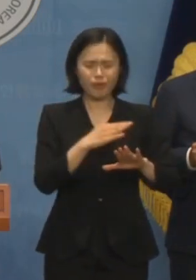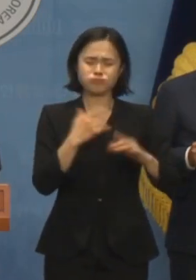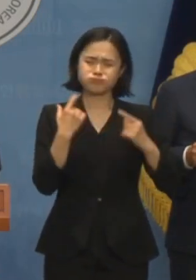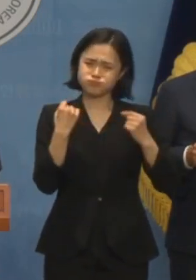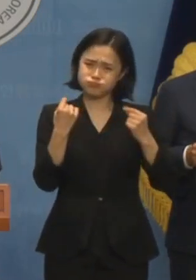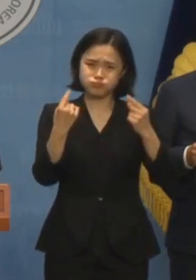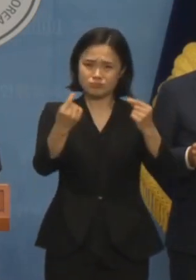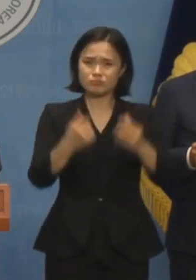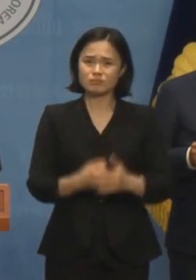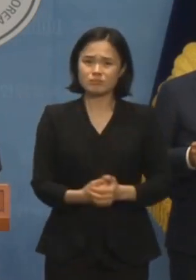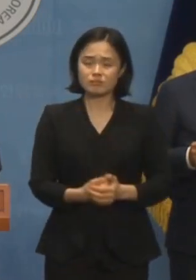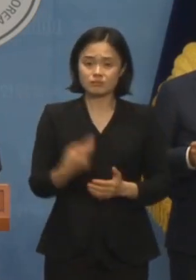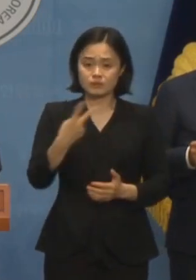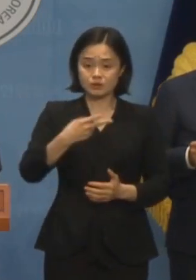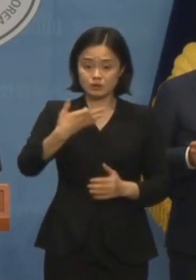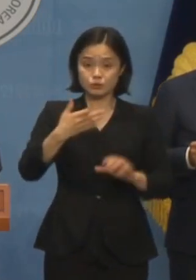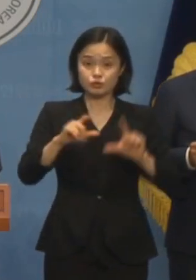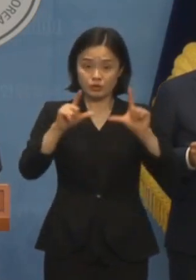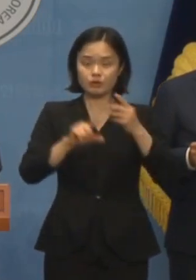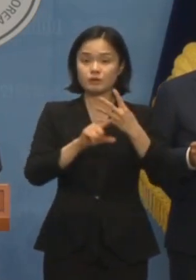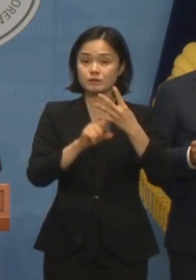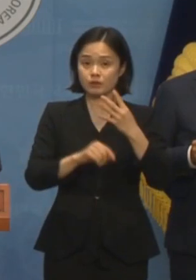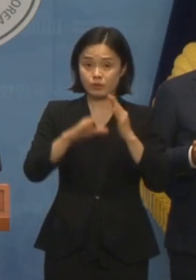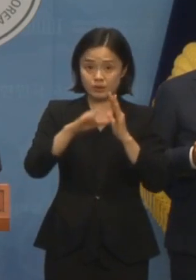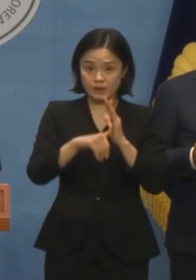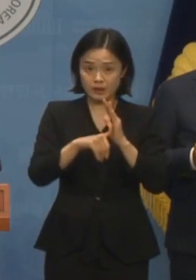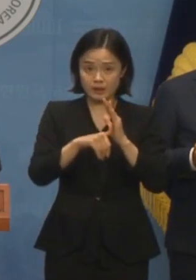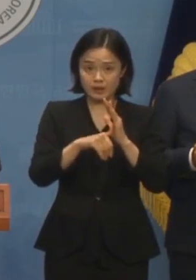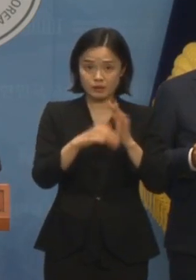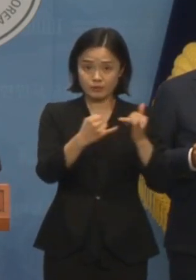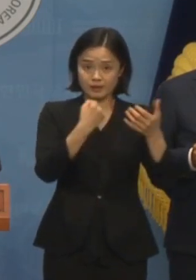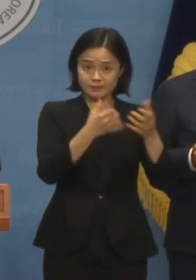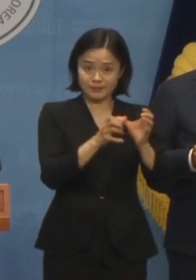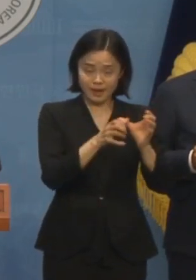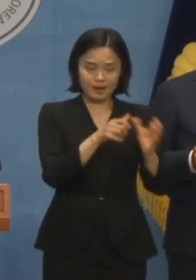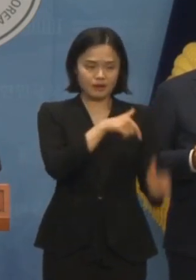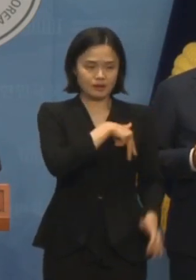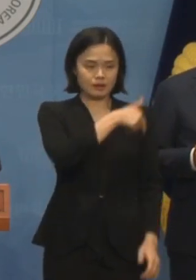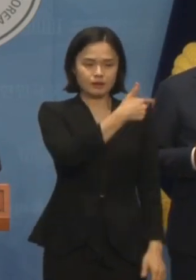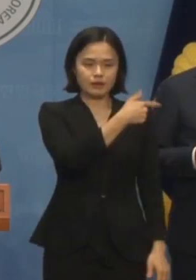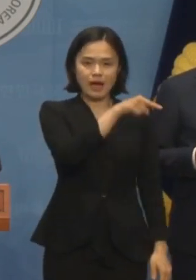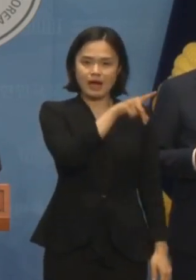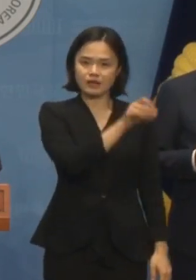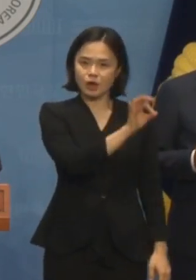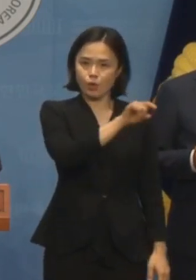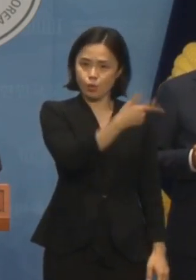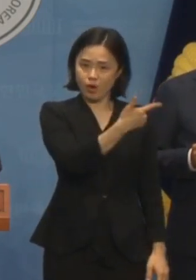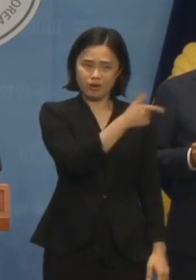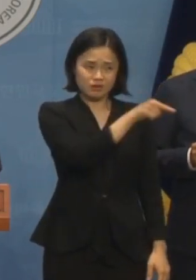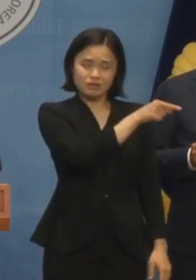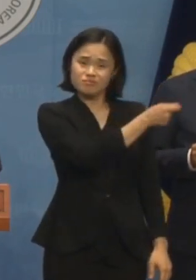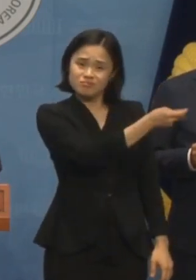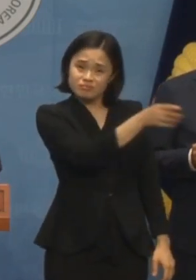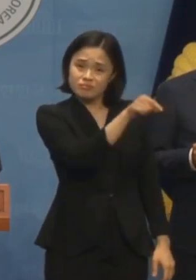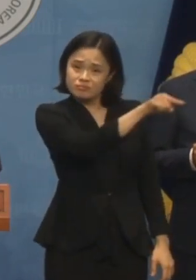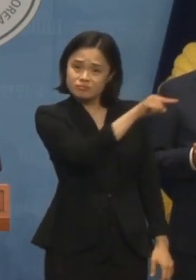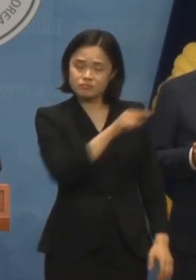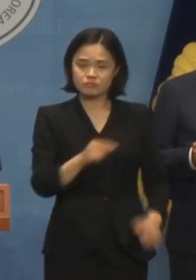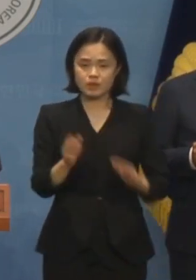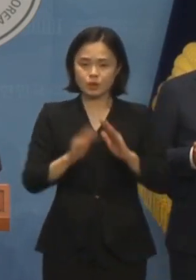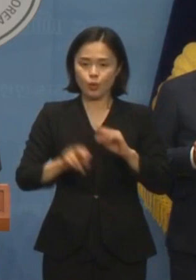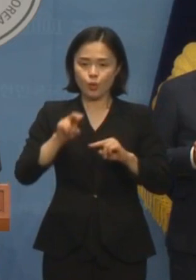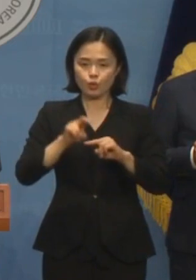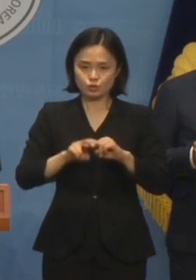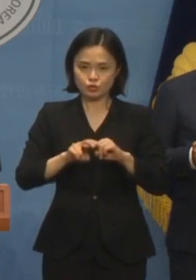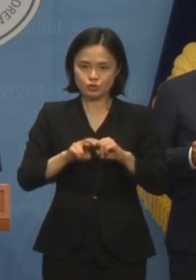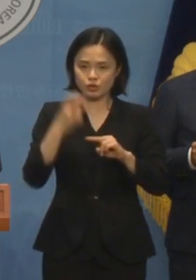지난 2019년 4월 국민의힘 나경원 의원 등 수십 명은 공수처 설치법 등